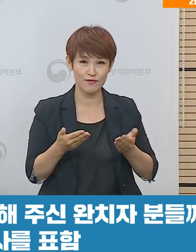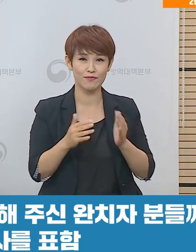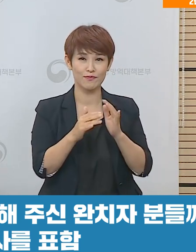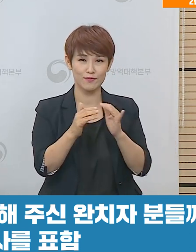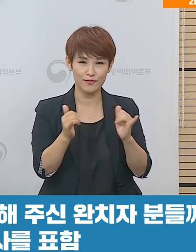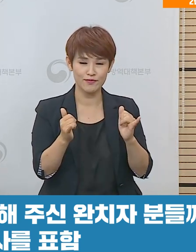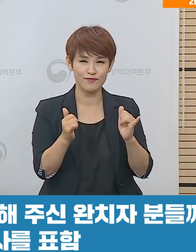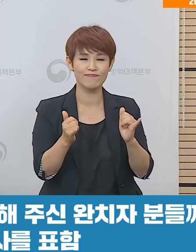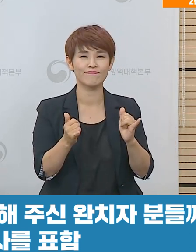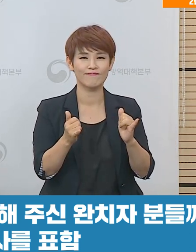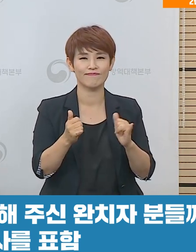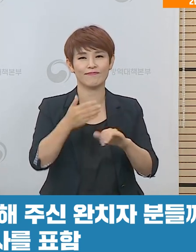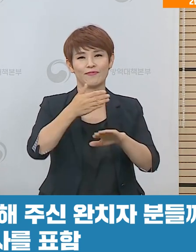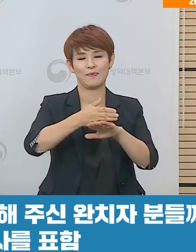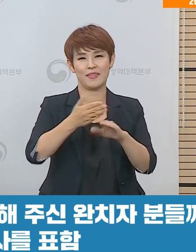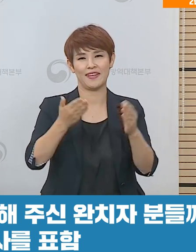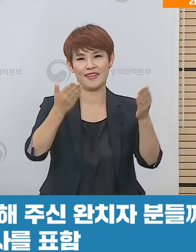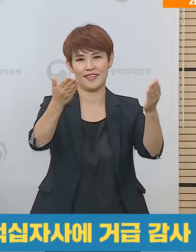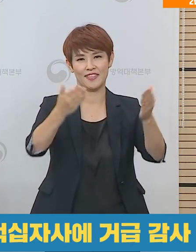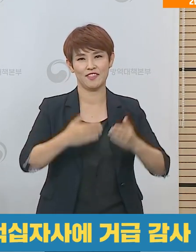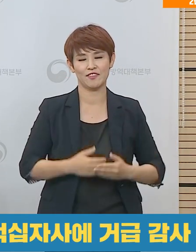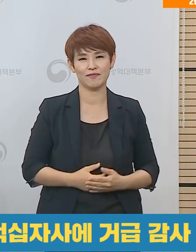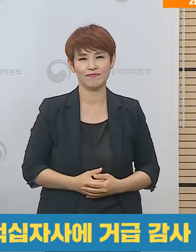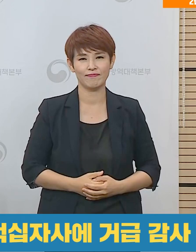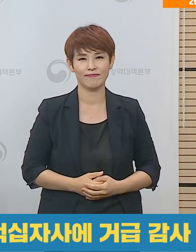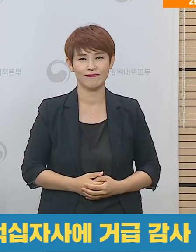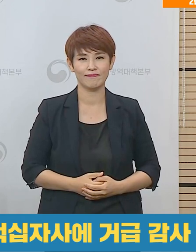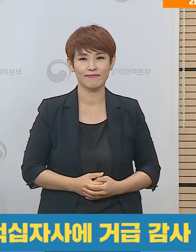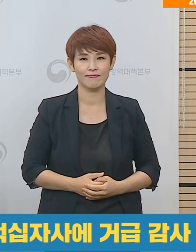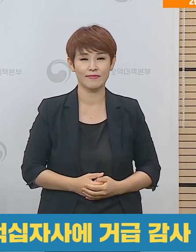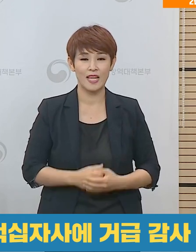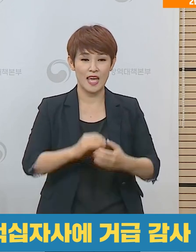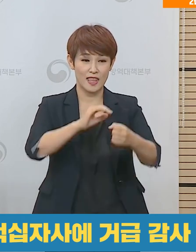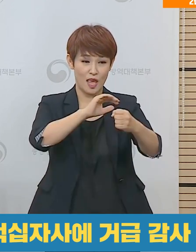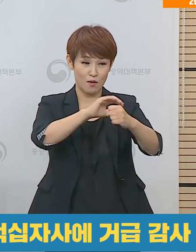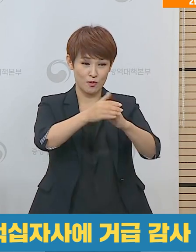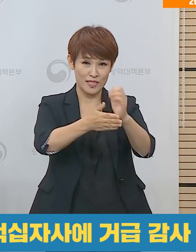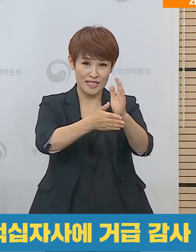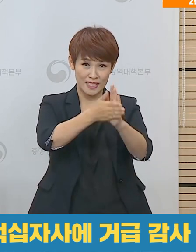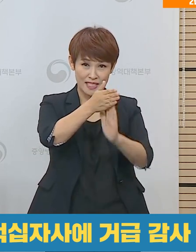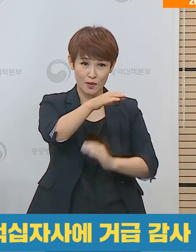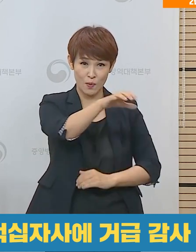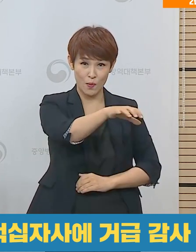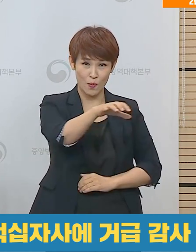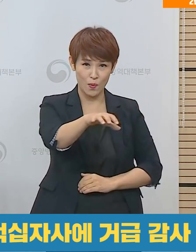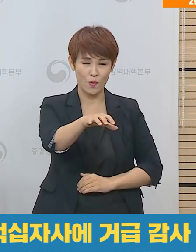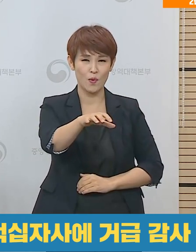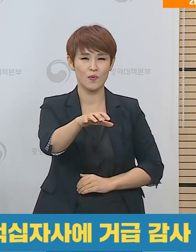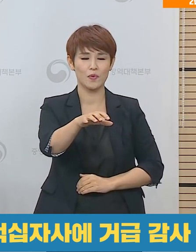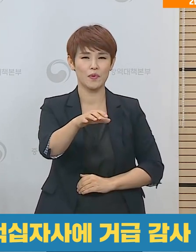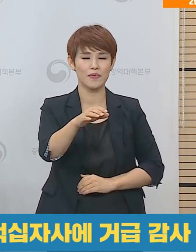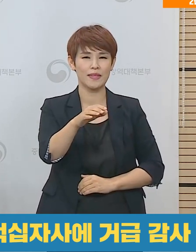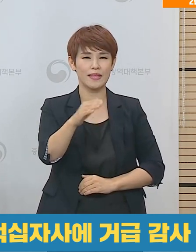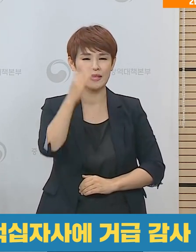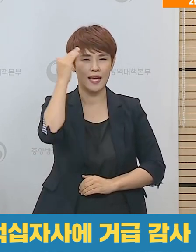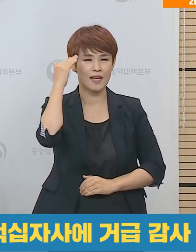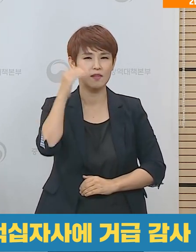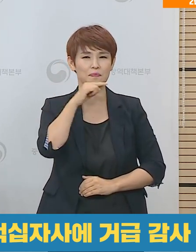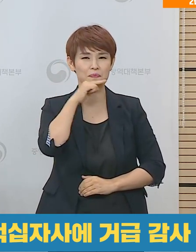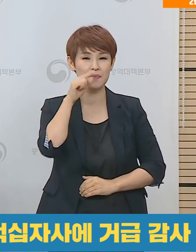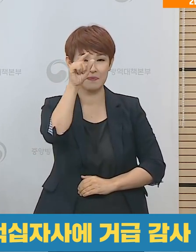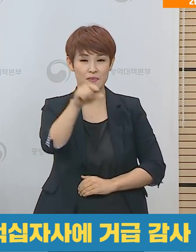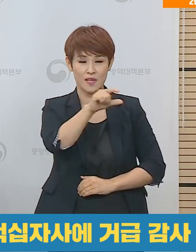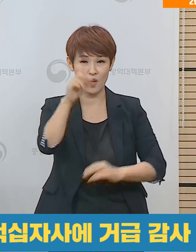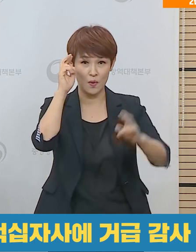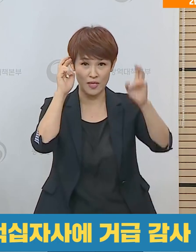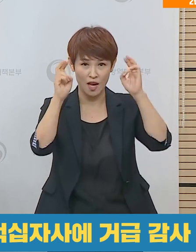진행해 주신 분들께 깊이 감사드리고 특별히 대구광역시 그리고 대한적십자사에 대해서도